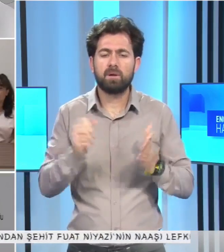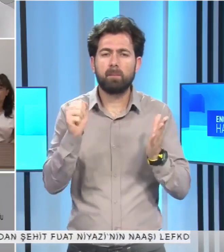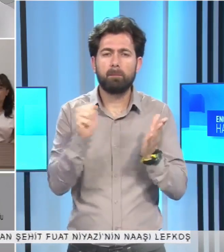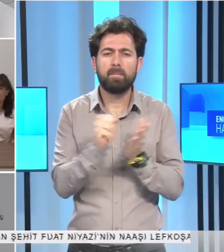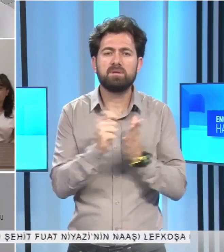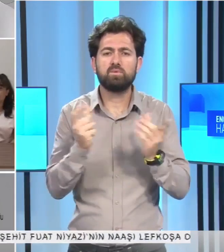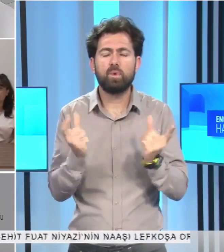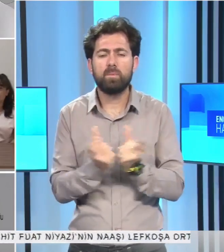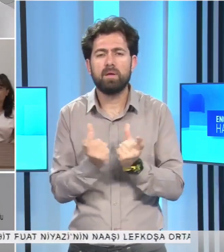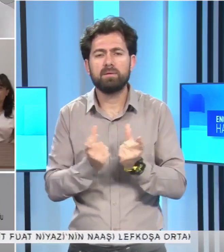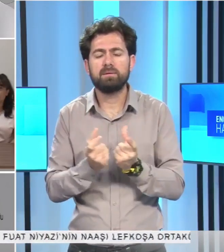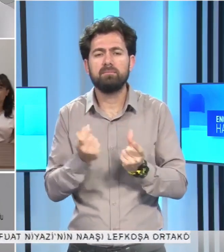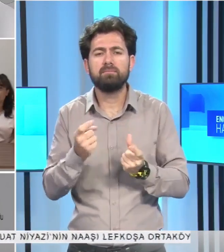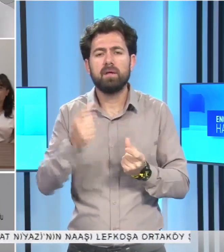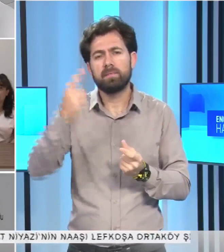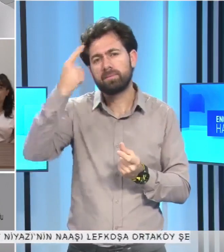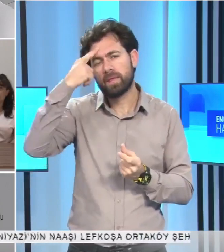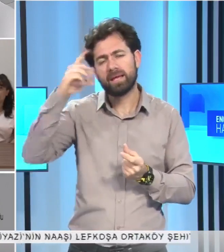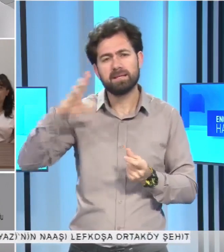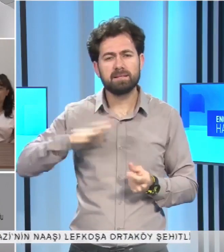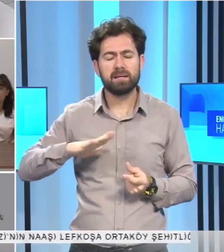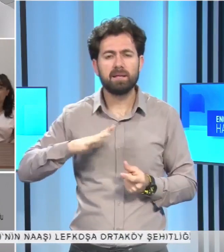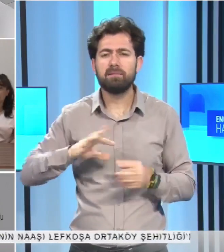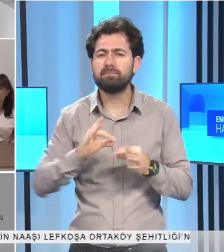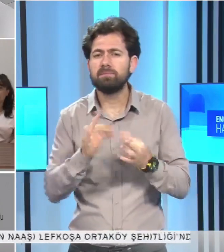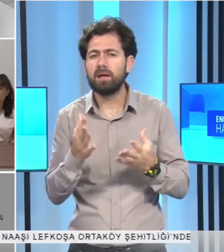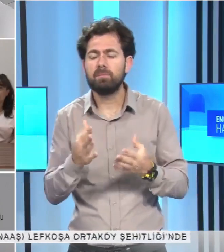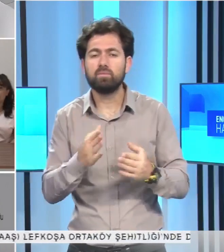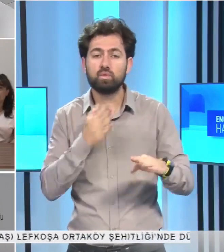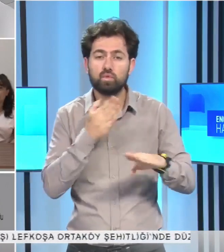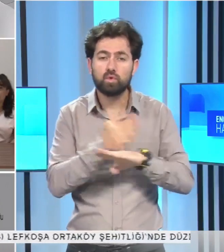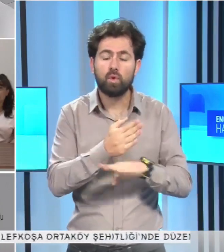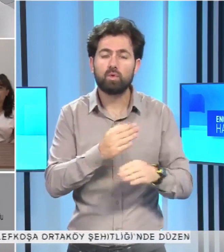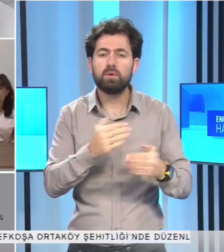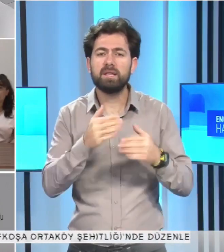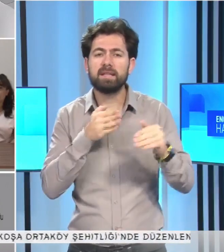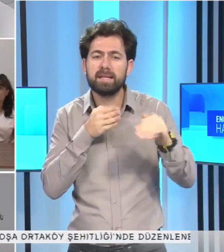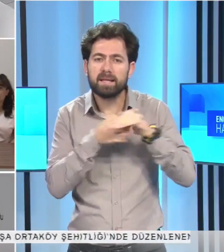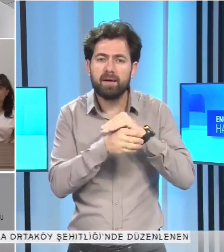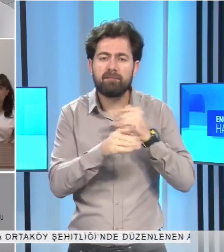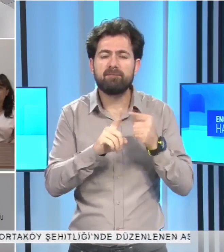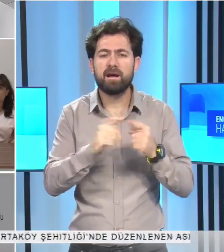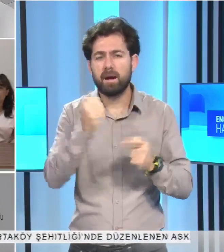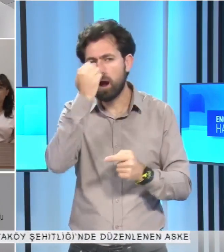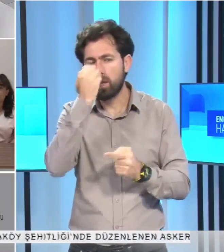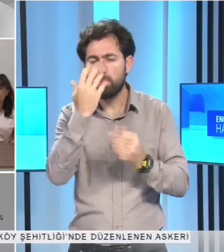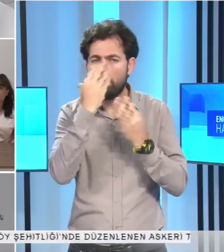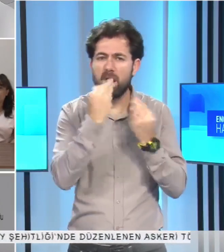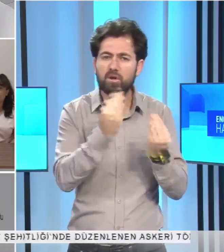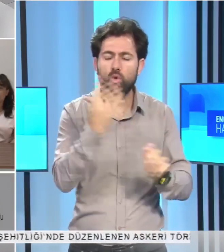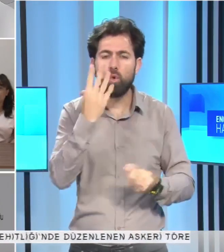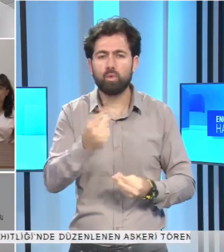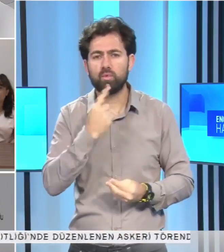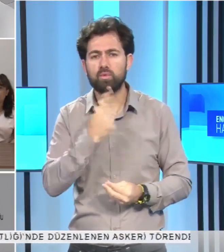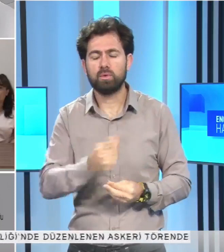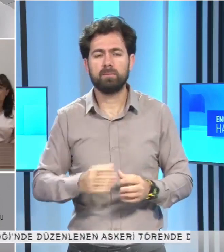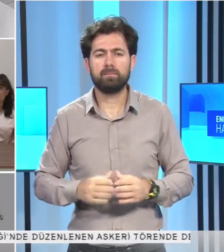Basın toplantısında tek beklentilerinin doğru tedavi ve kan bağışı olduğu